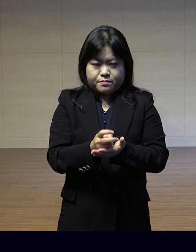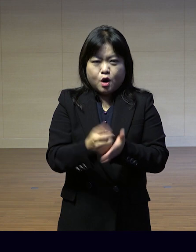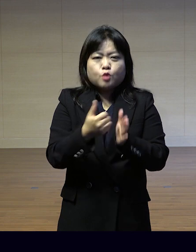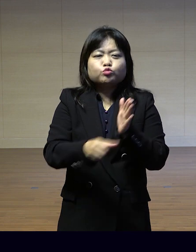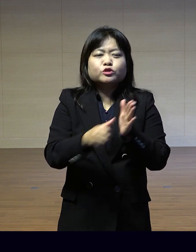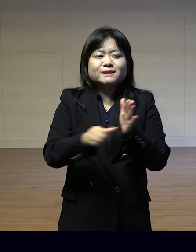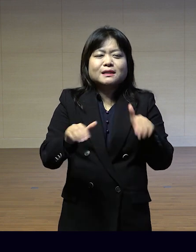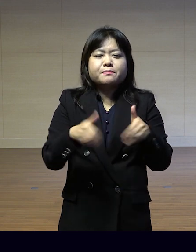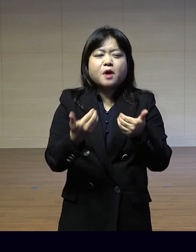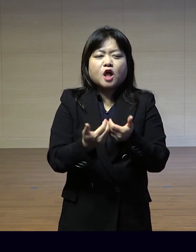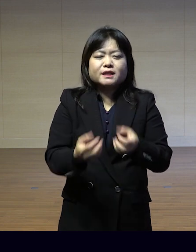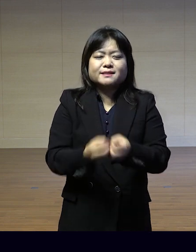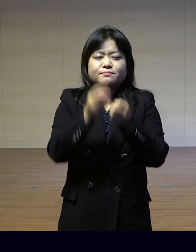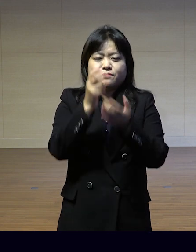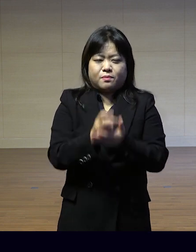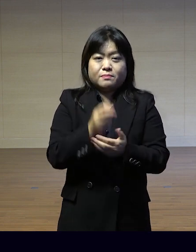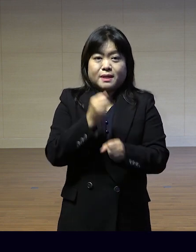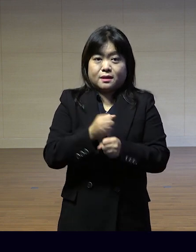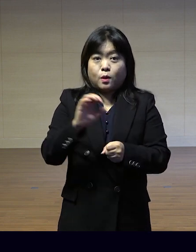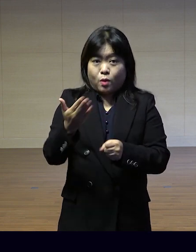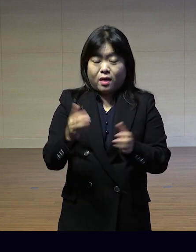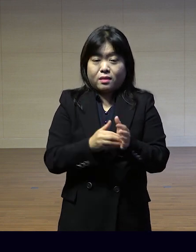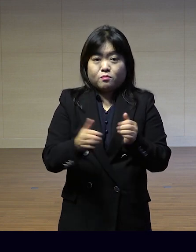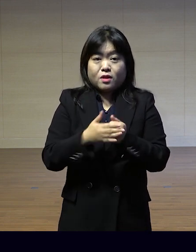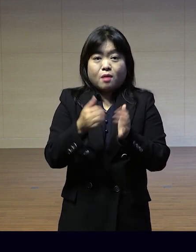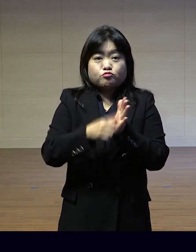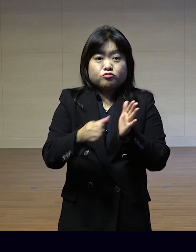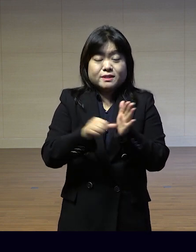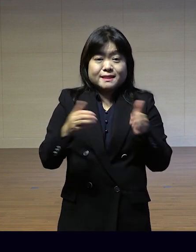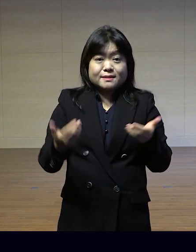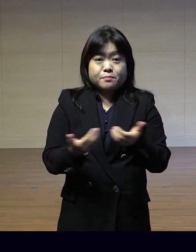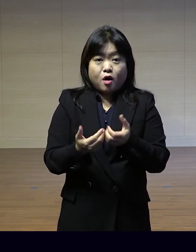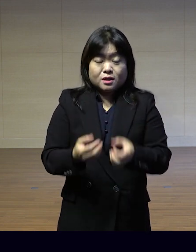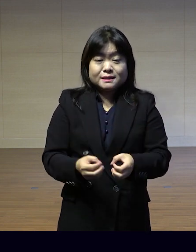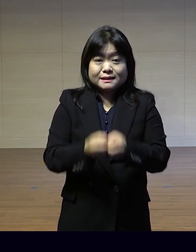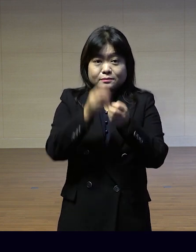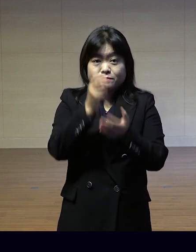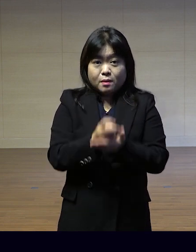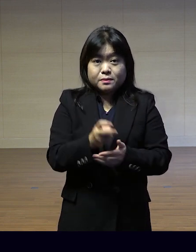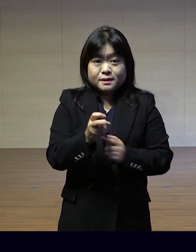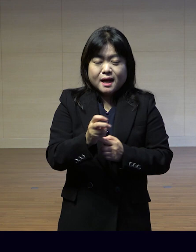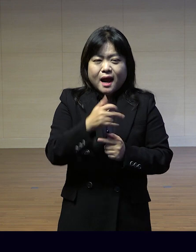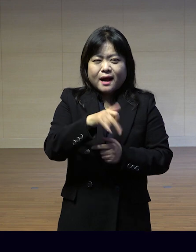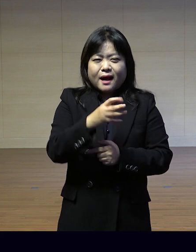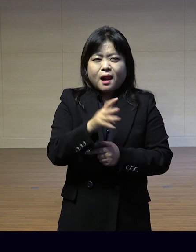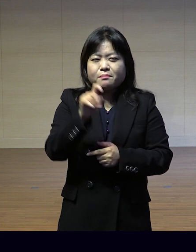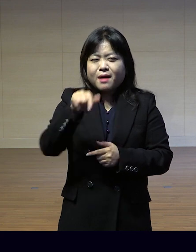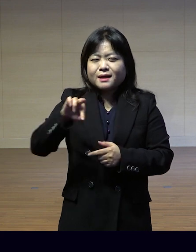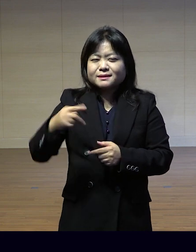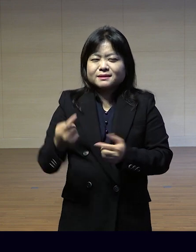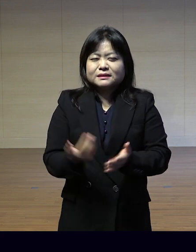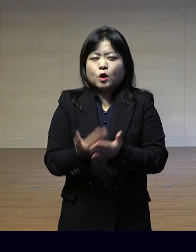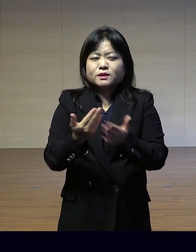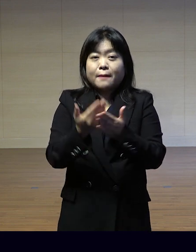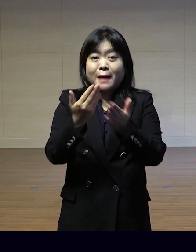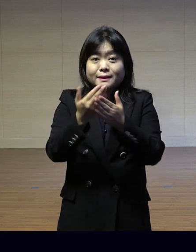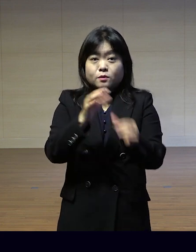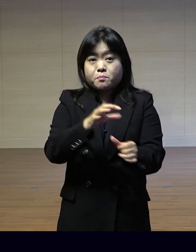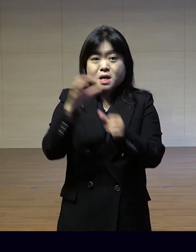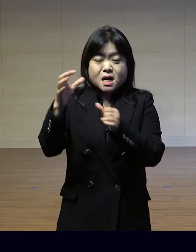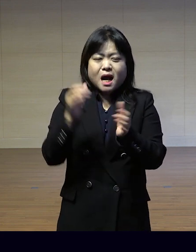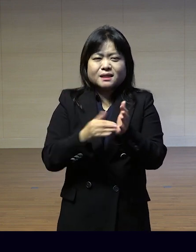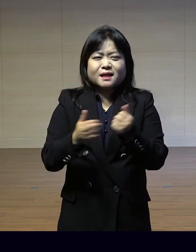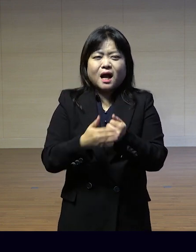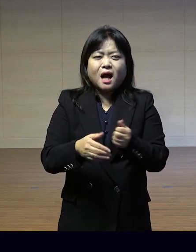물질 변증법이 나온 것입니다. 물질 변증법을 칼 막스는 주로 역사의 발전에 적용하니까 여기서